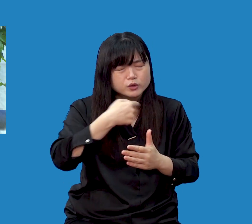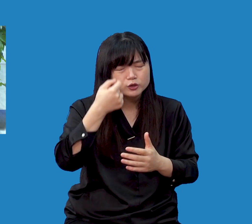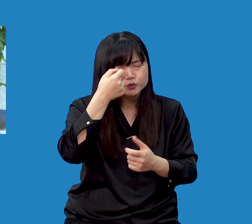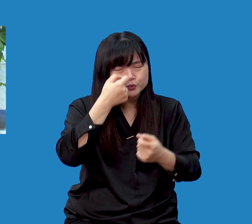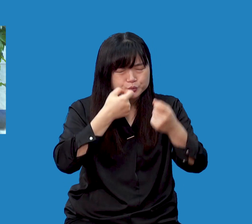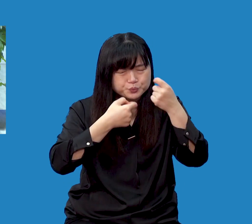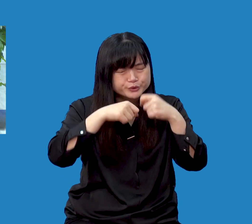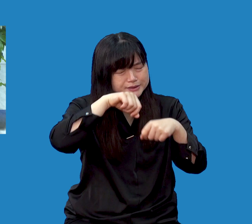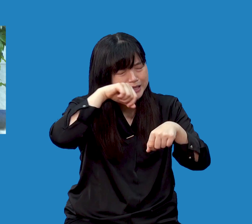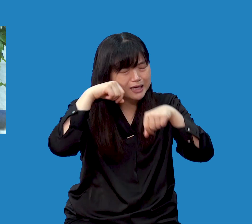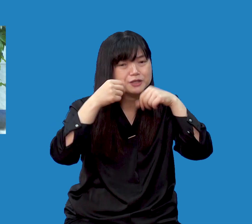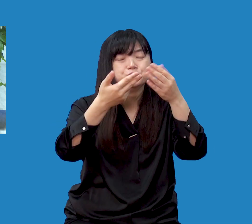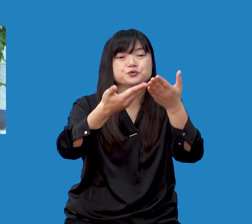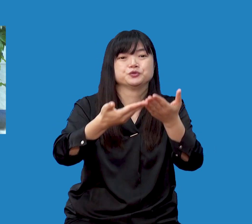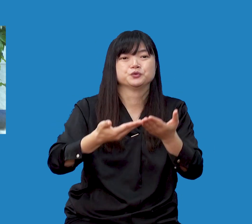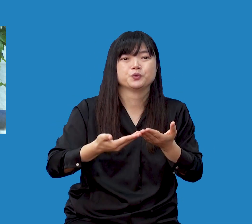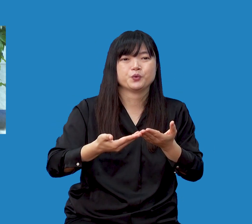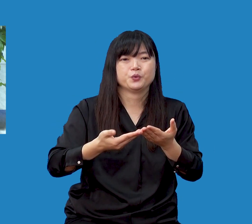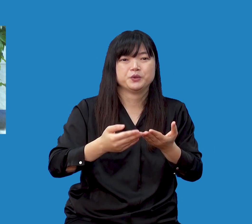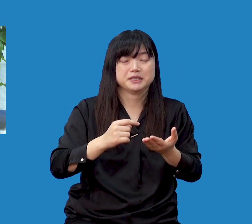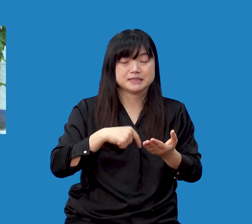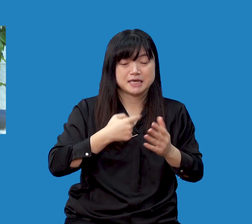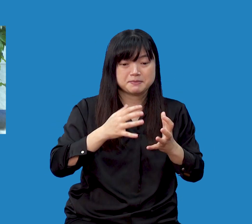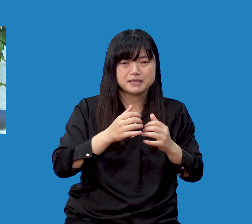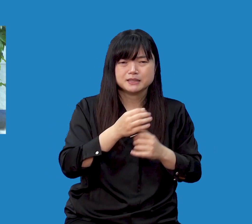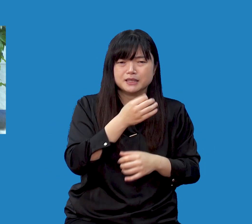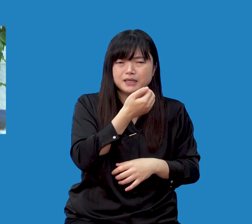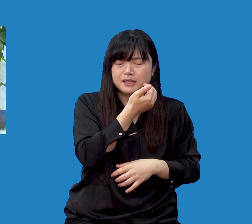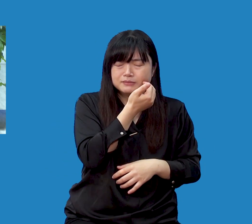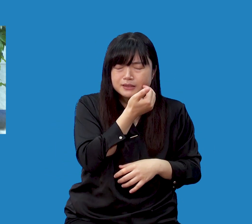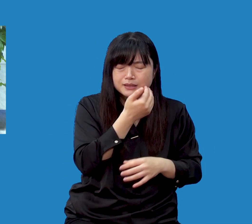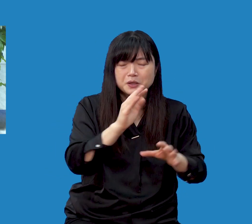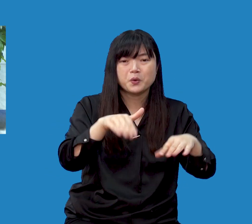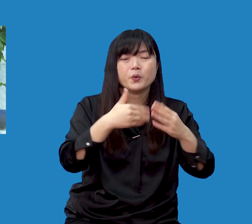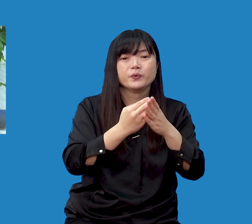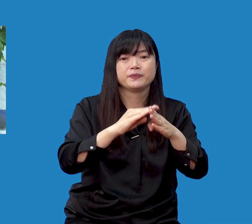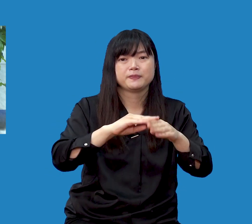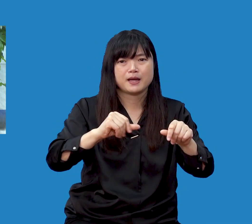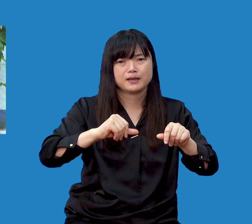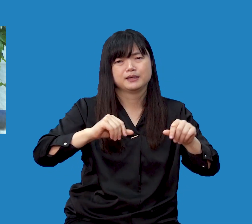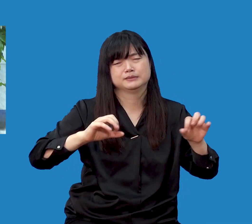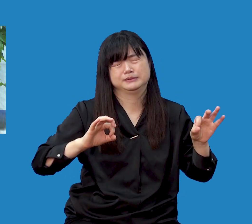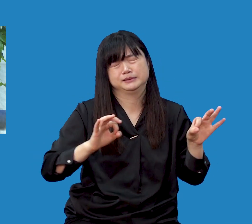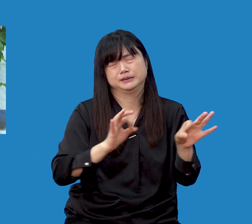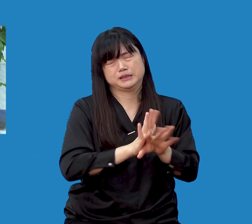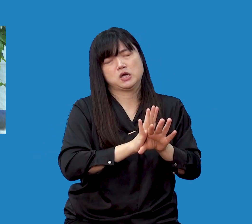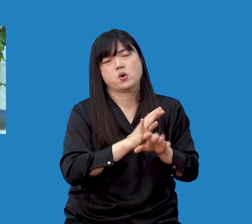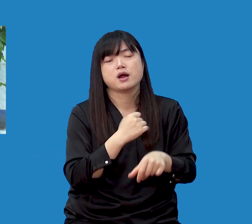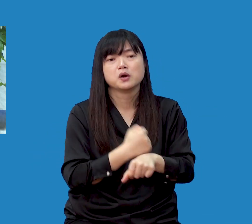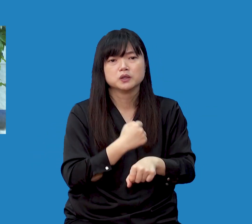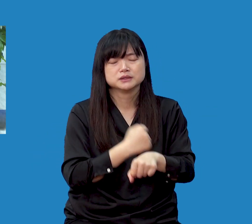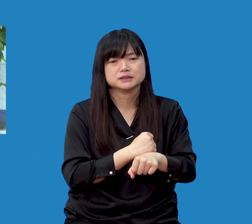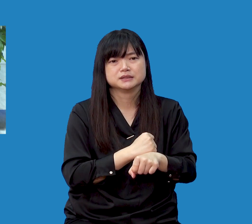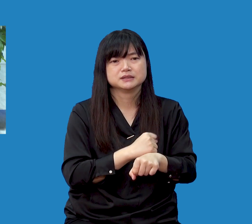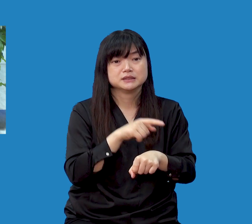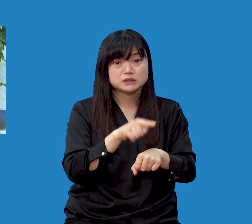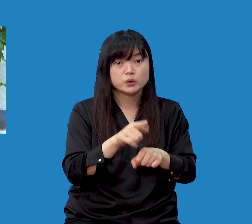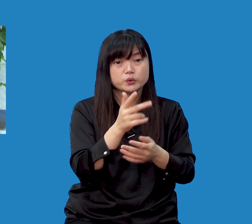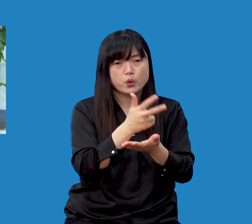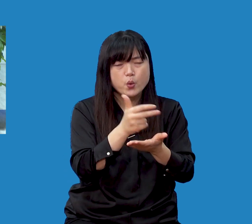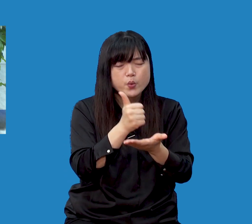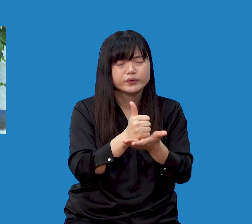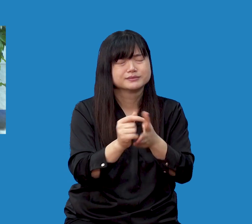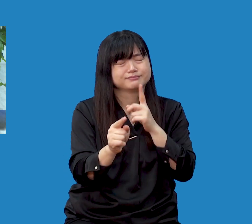눈물을 씻기시고 자기 백성의 수치를 온 땅에서 제거하실 것이니